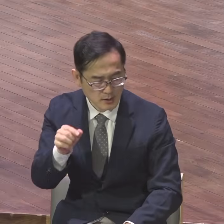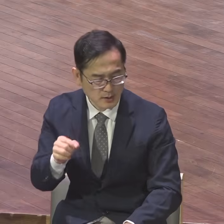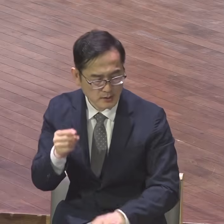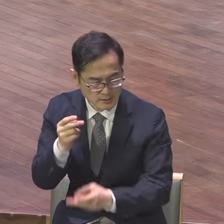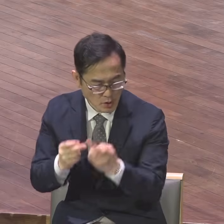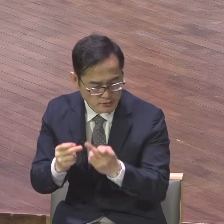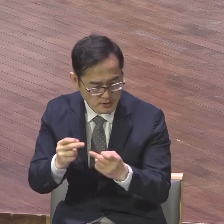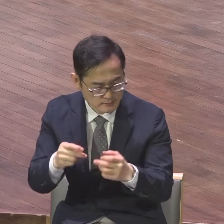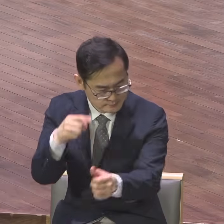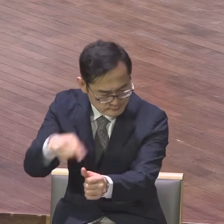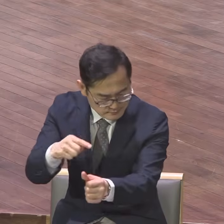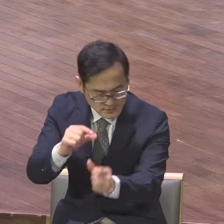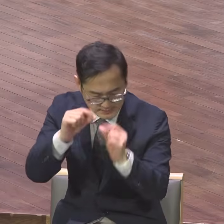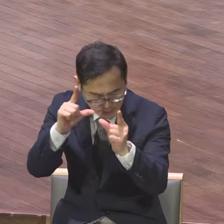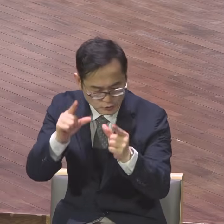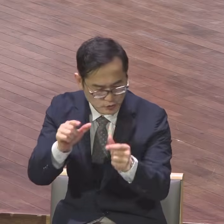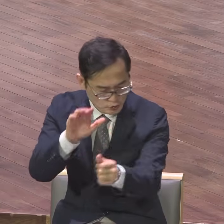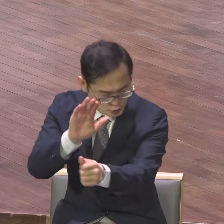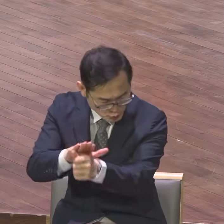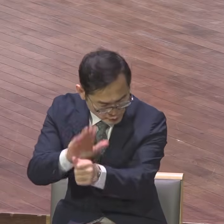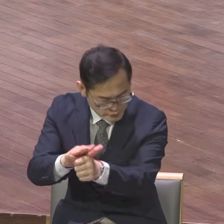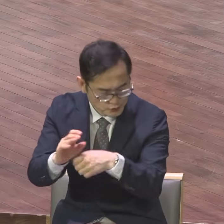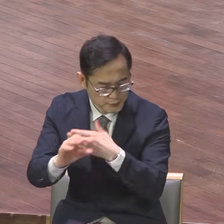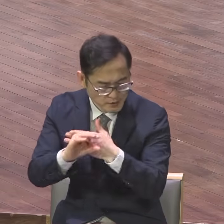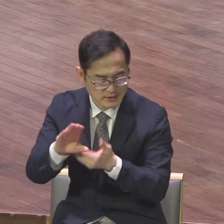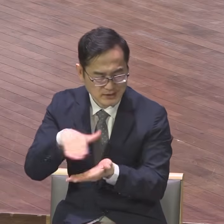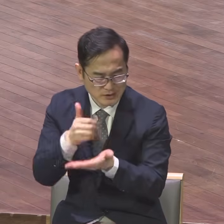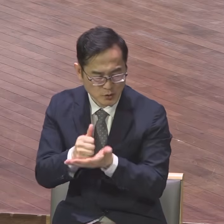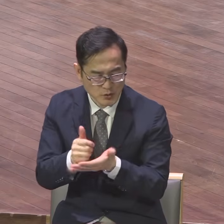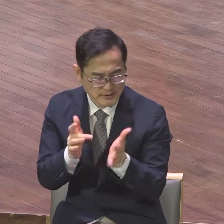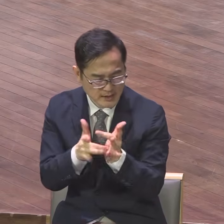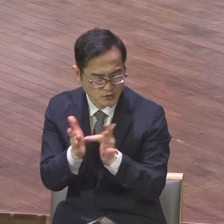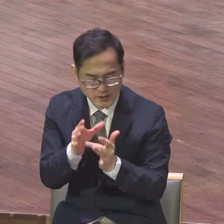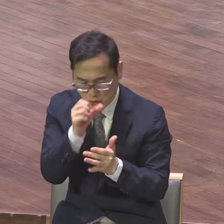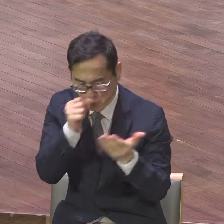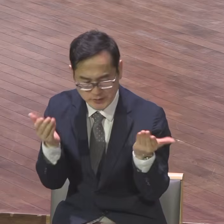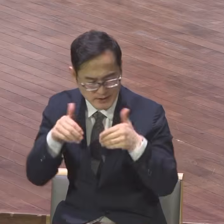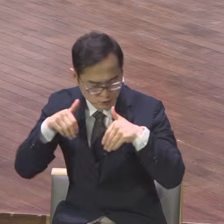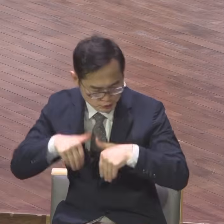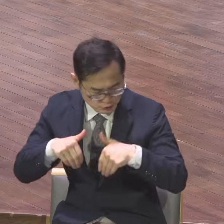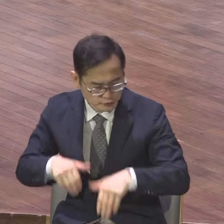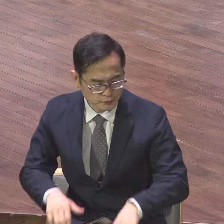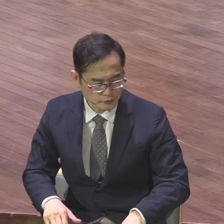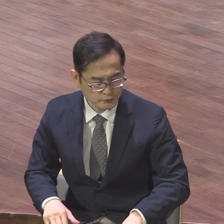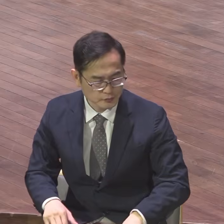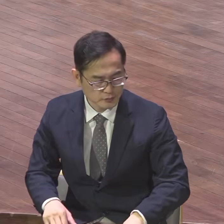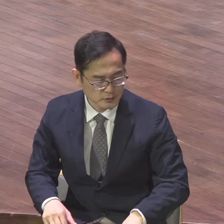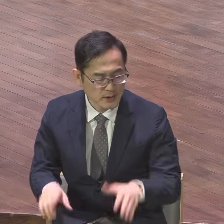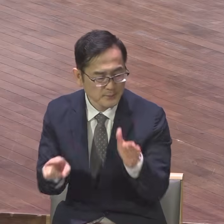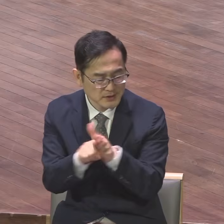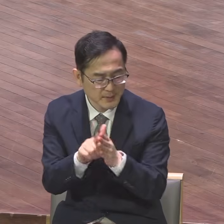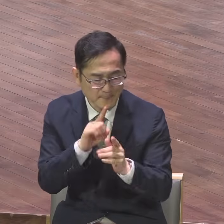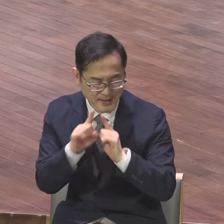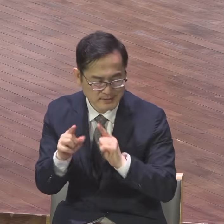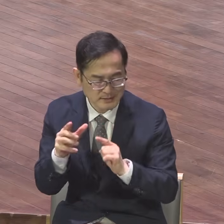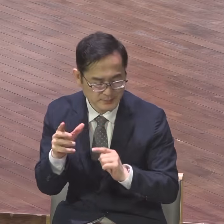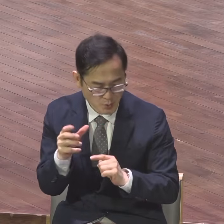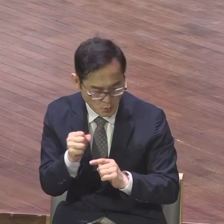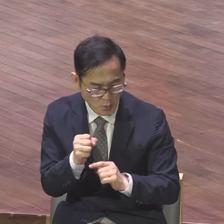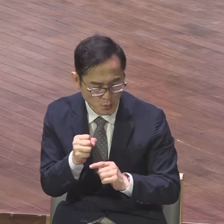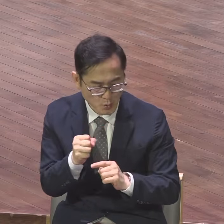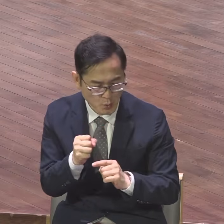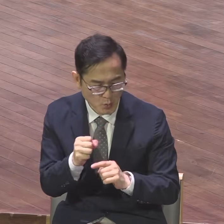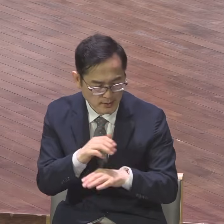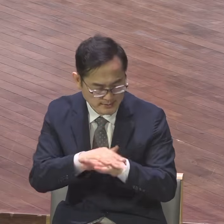이것으로 형제를 깨우치면 그리스도 예수의 좋은 일꾼이 되어 믿음의 말씀과 너가 따르는 좋은